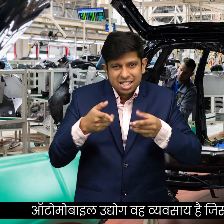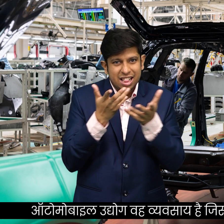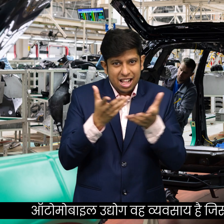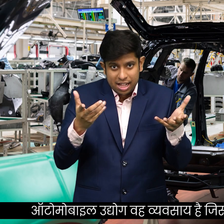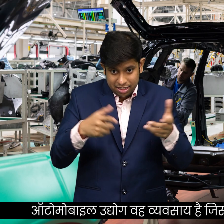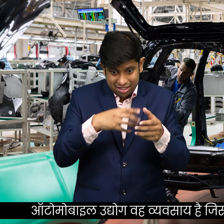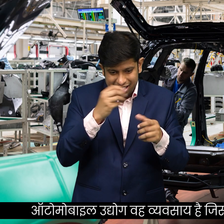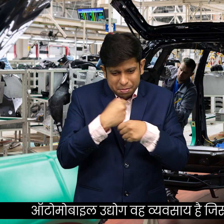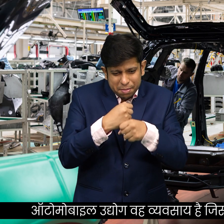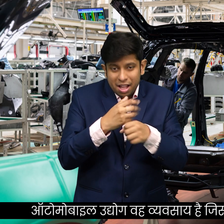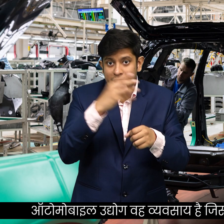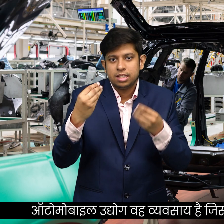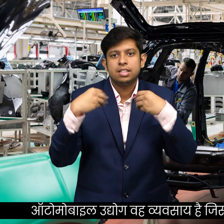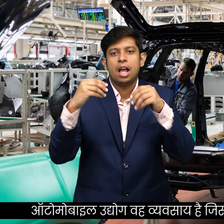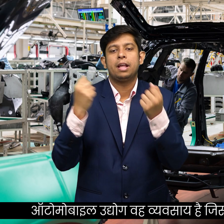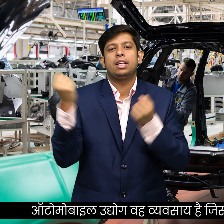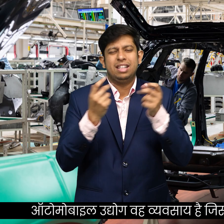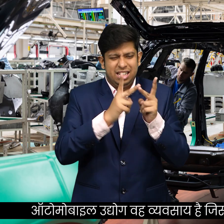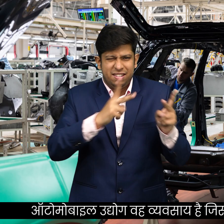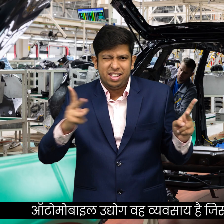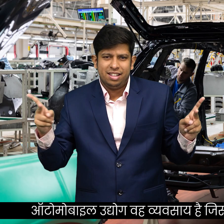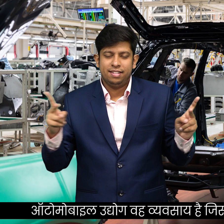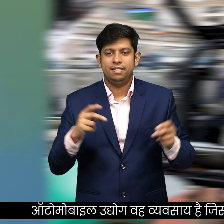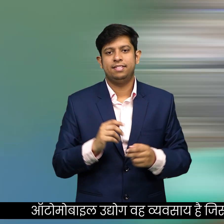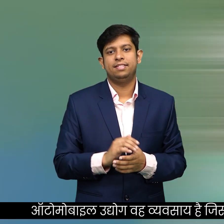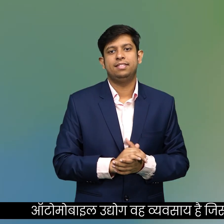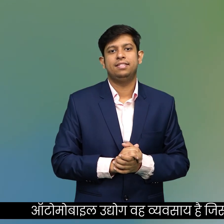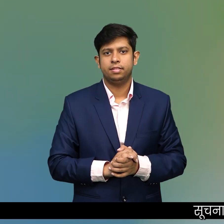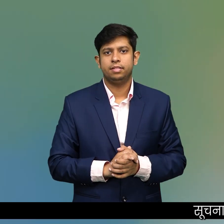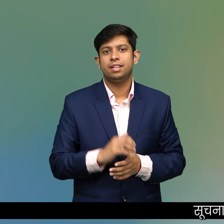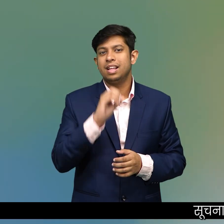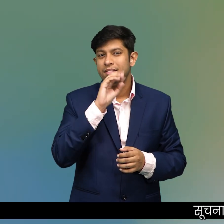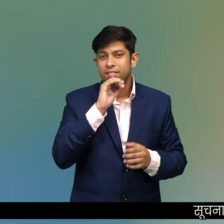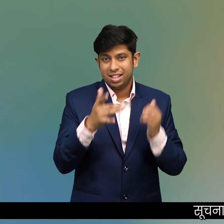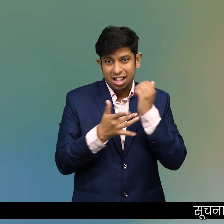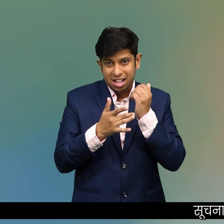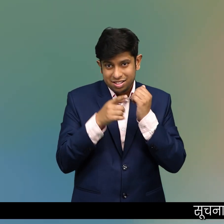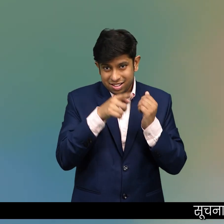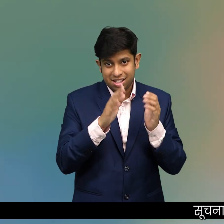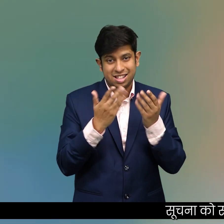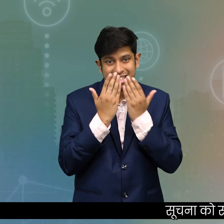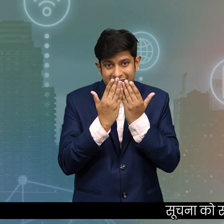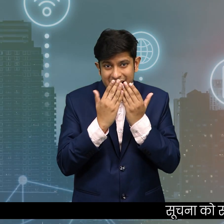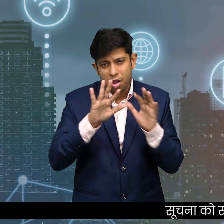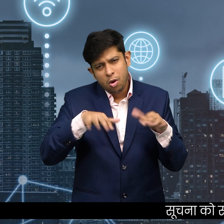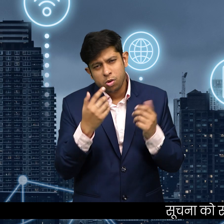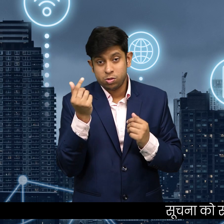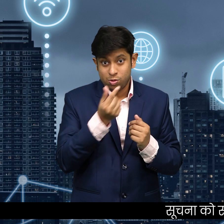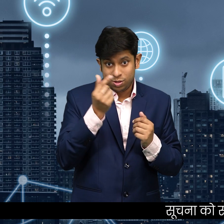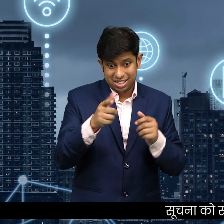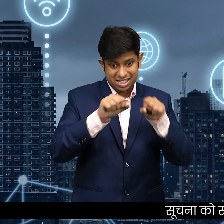है जिसमें वाहनों का उत्पादन और बिक्री की जाती है। सूचना प्रौद्योगिकी: सूचना